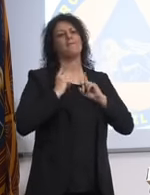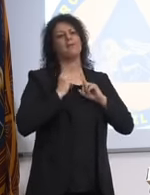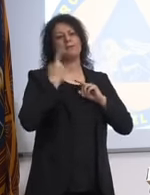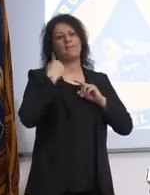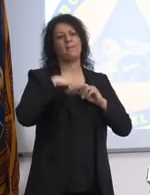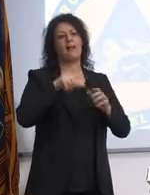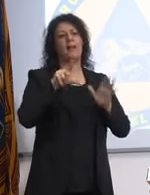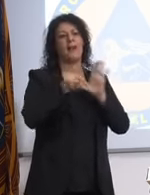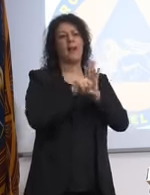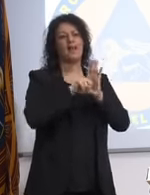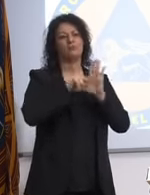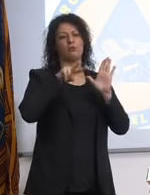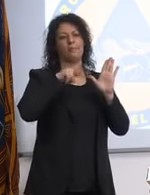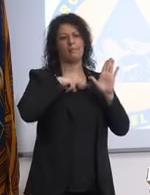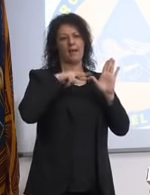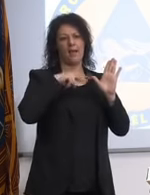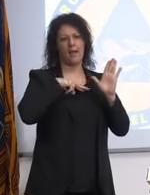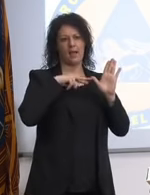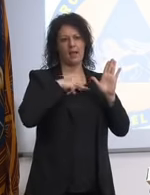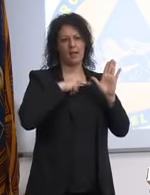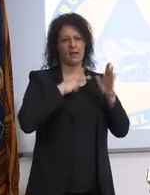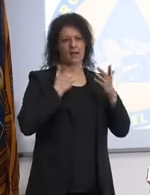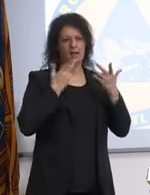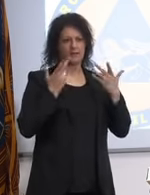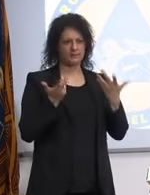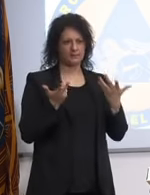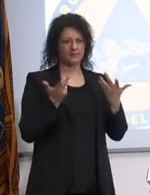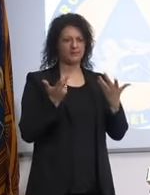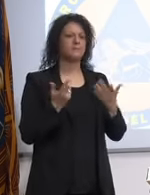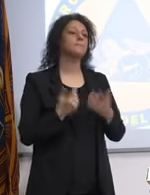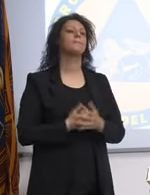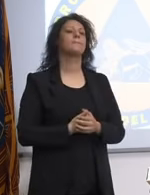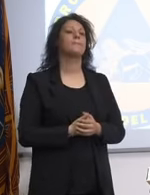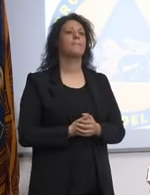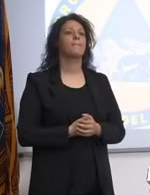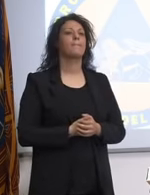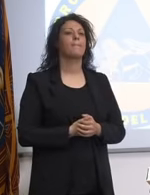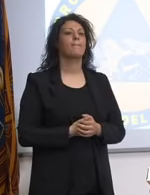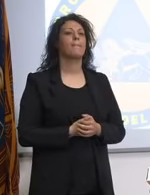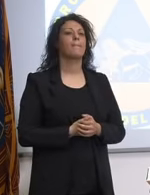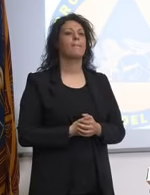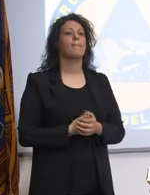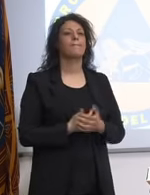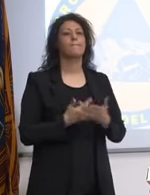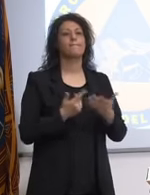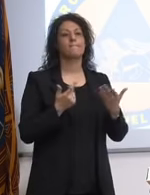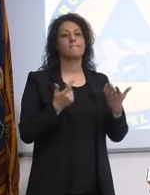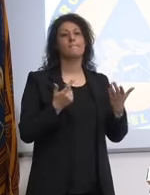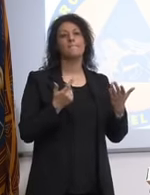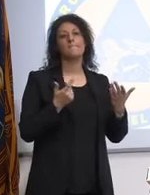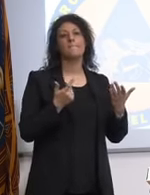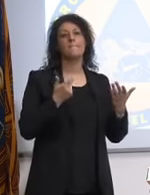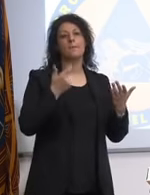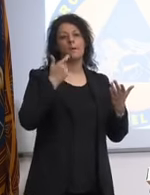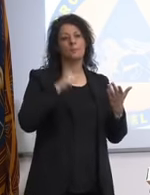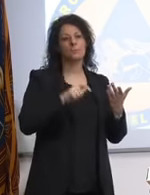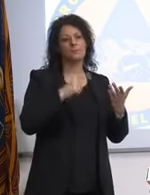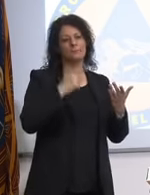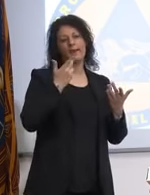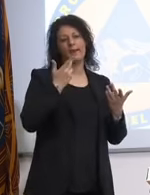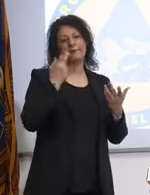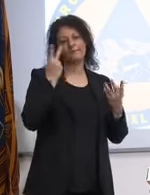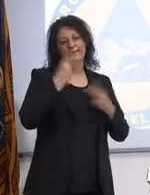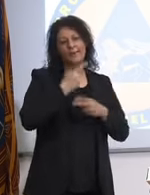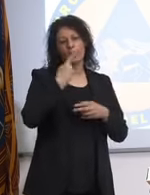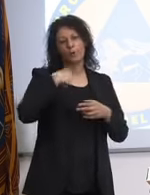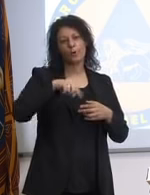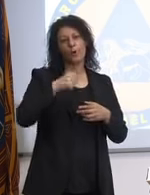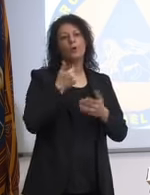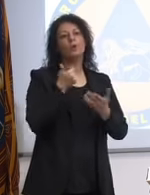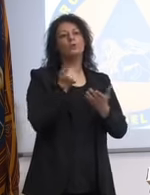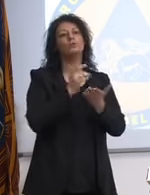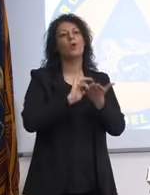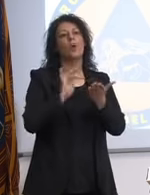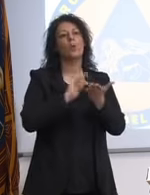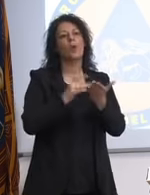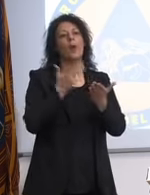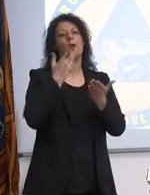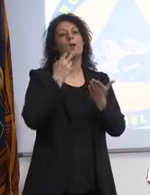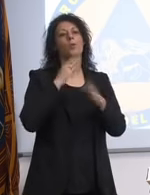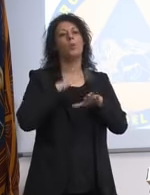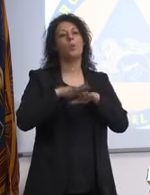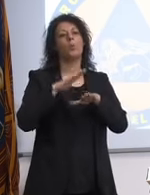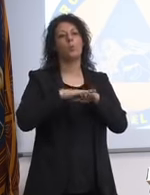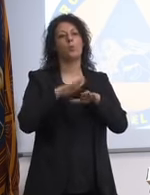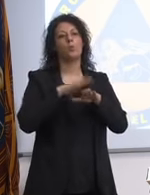tutti georeferenziati col telefonino che abbiamo in tasca. Cioè, mettiamo accetta in ogni sito che apriamo, così veniamo anche non